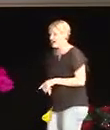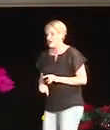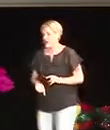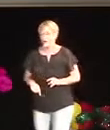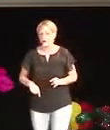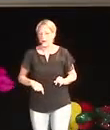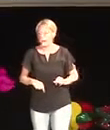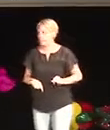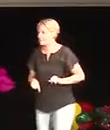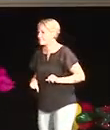Alors,